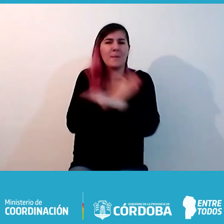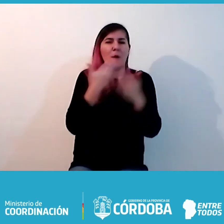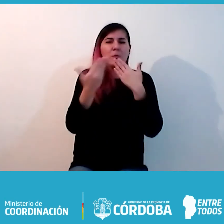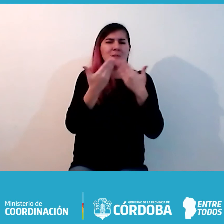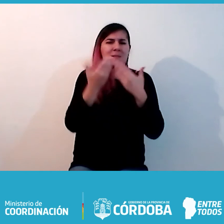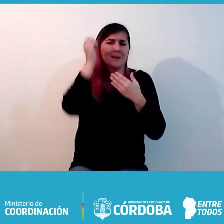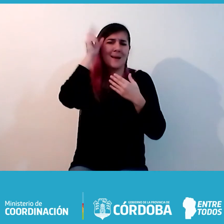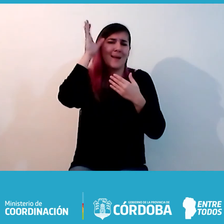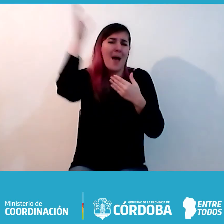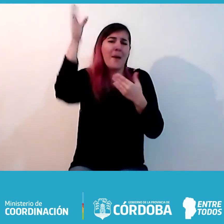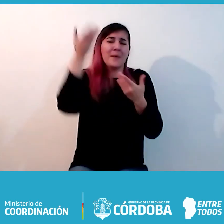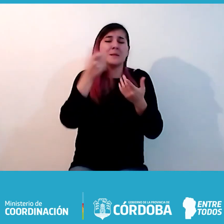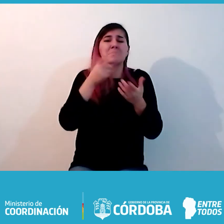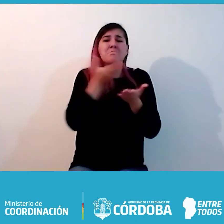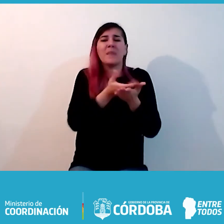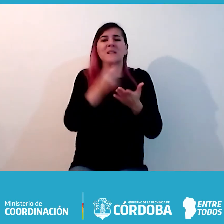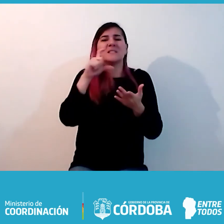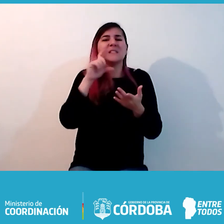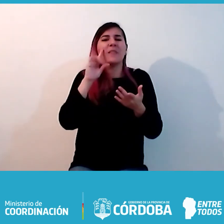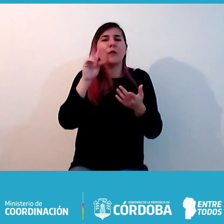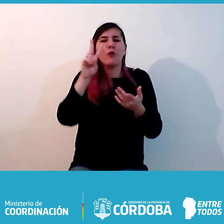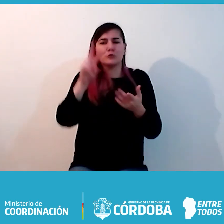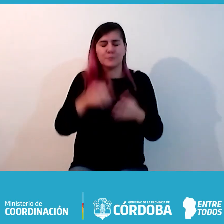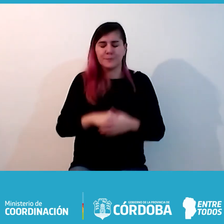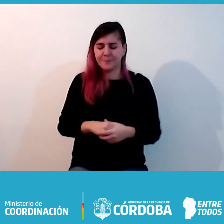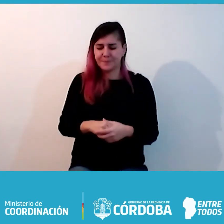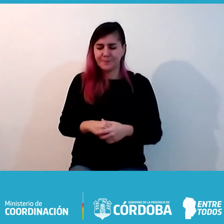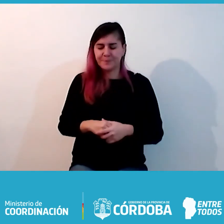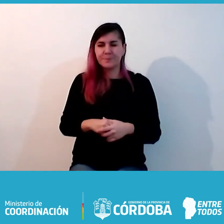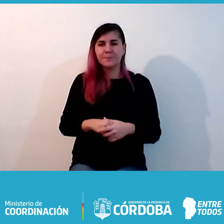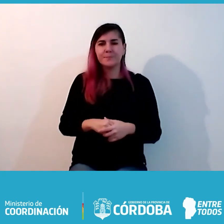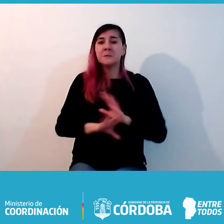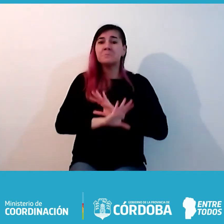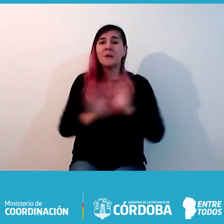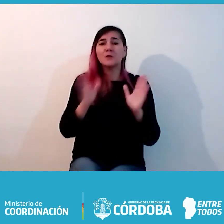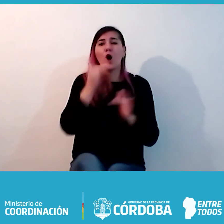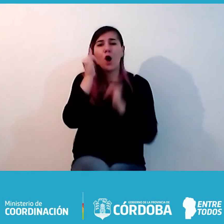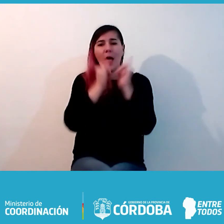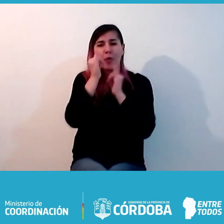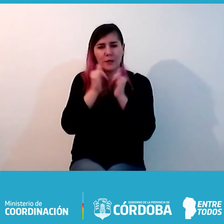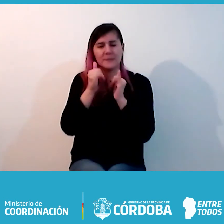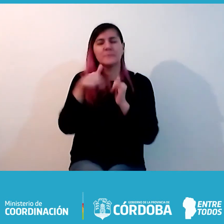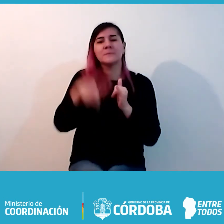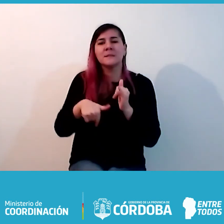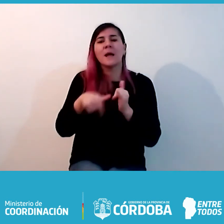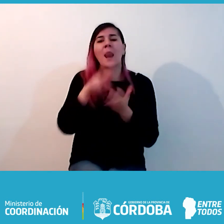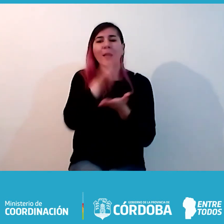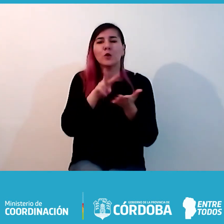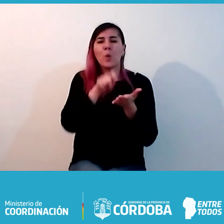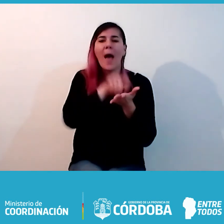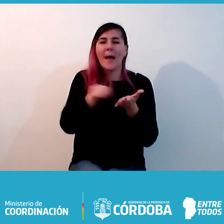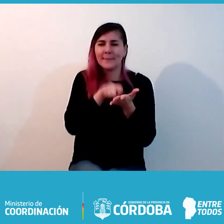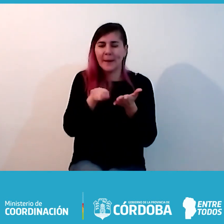por pedir CIDI2. Pone a disposición su escrito. Sin más oradores que exponer, se procede a dar lectura a esta